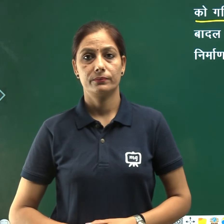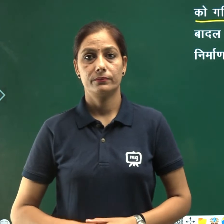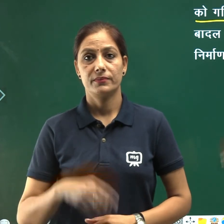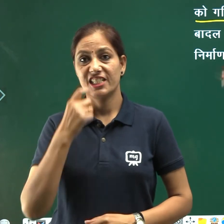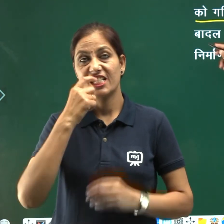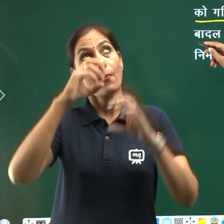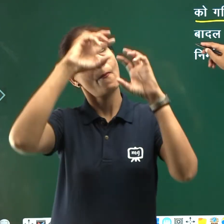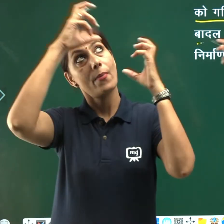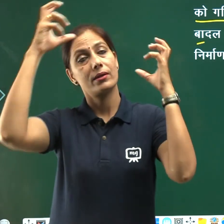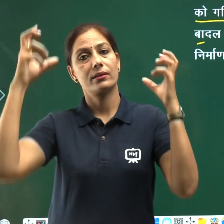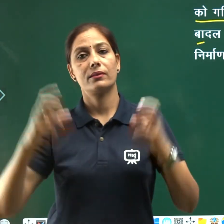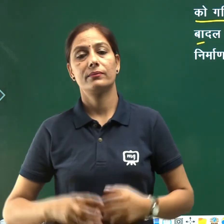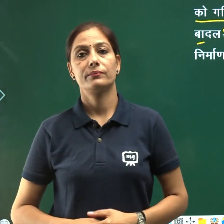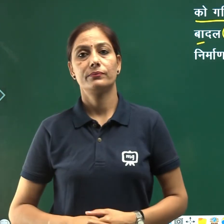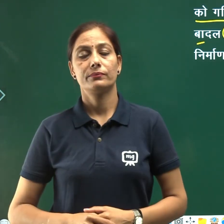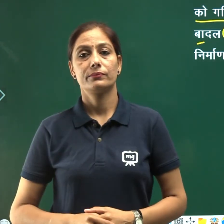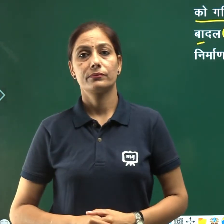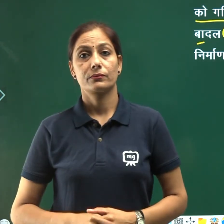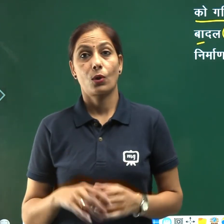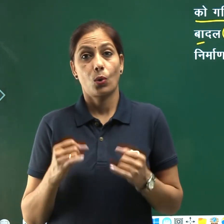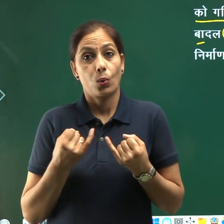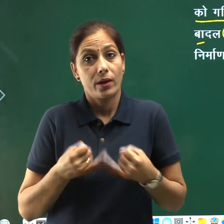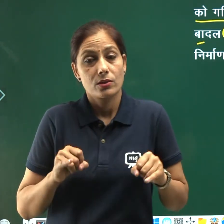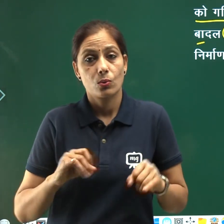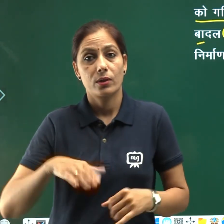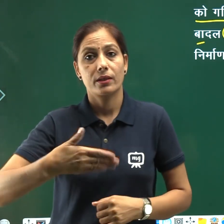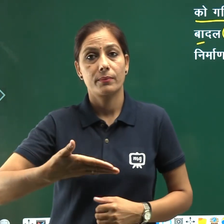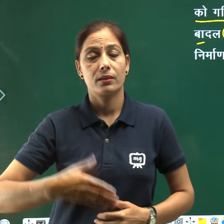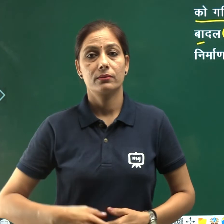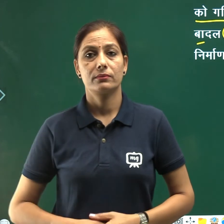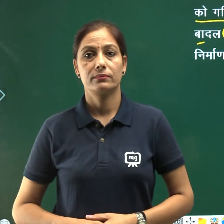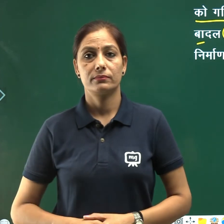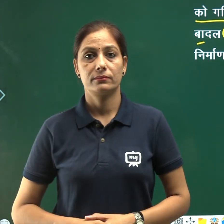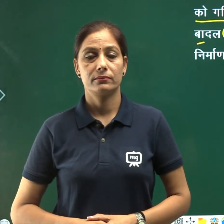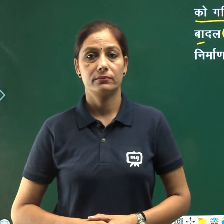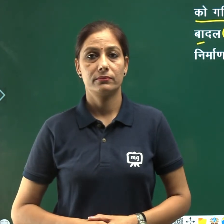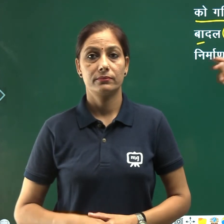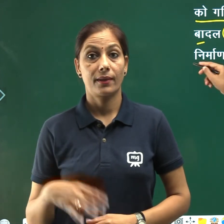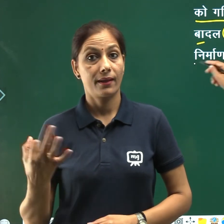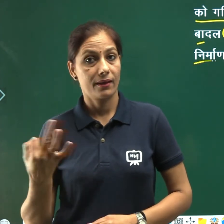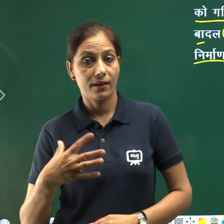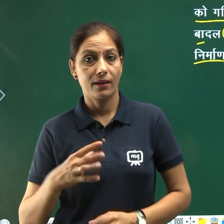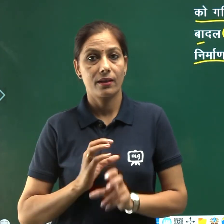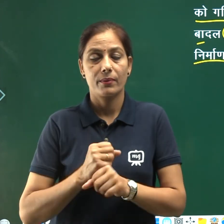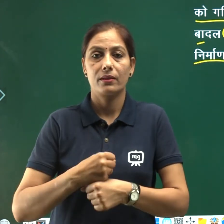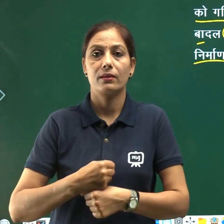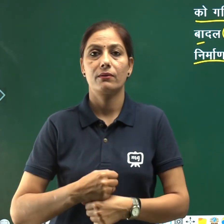बादल ध्वंस के पश्चात नवनिर्माण करने वाले